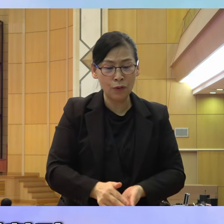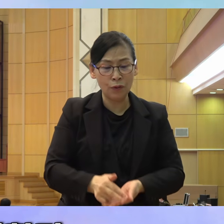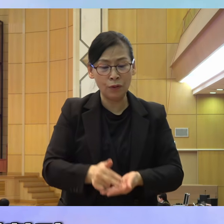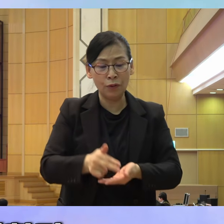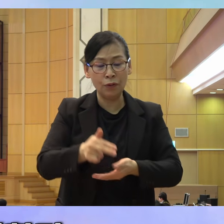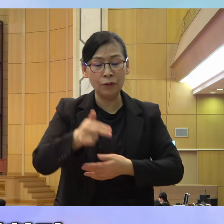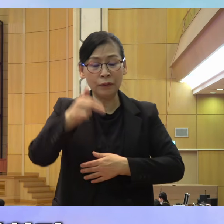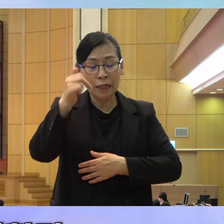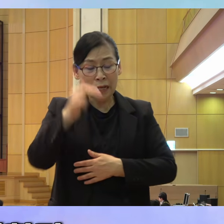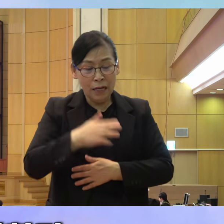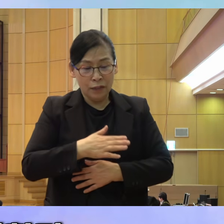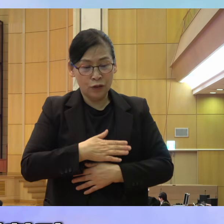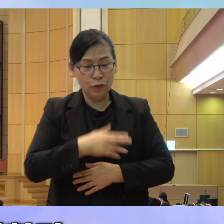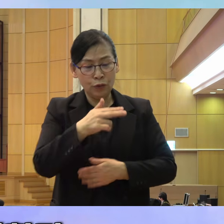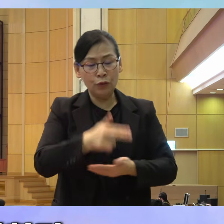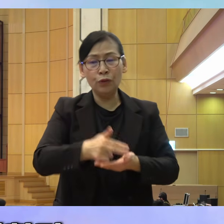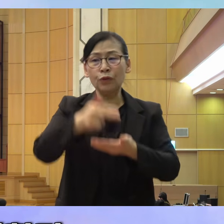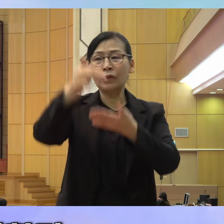지쳐도